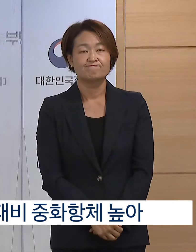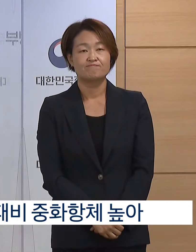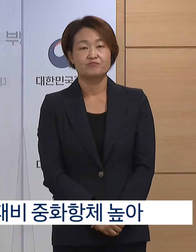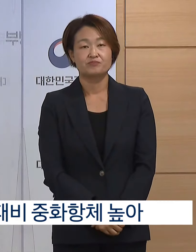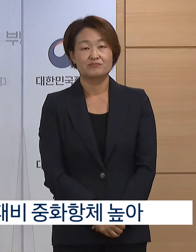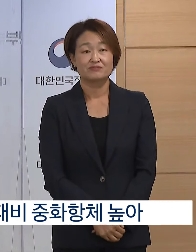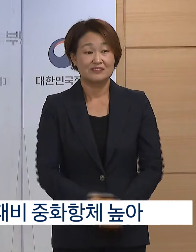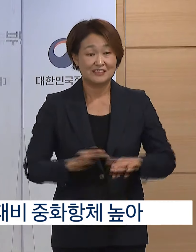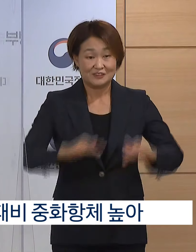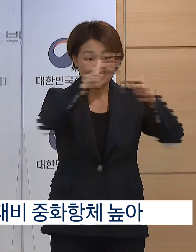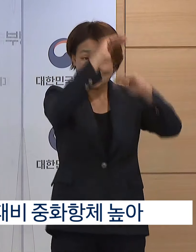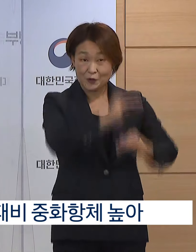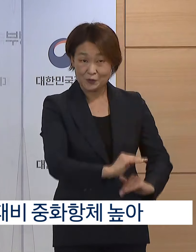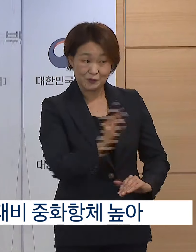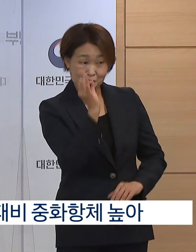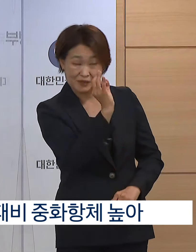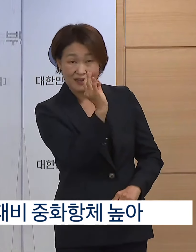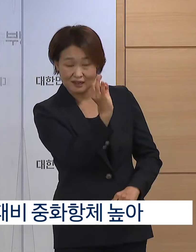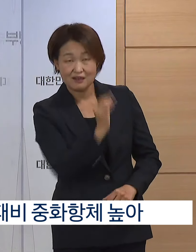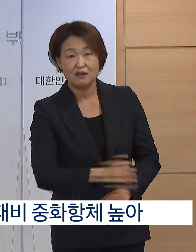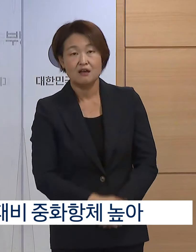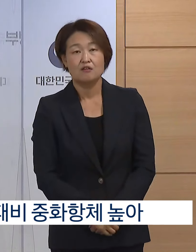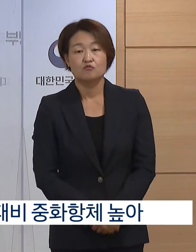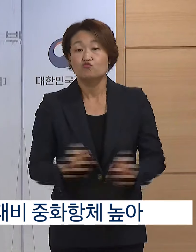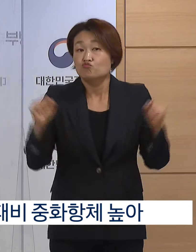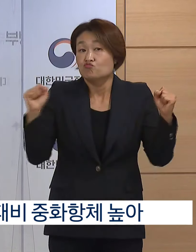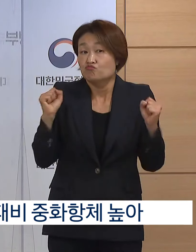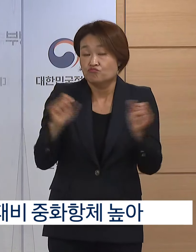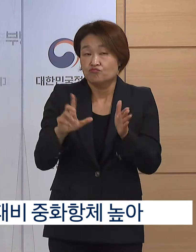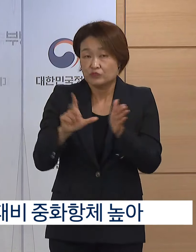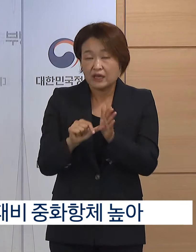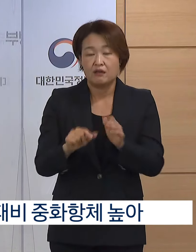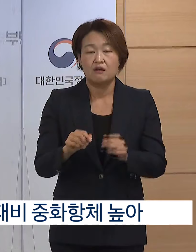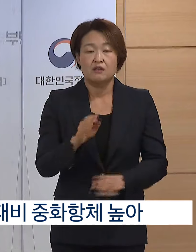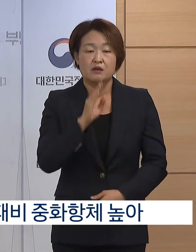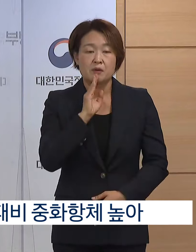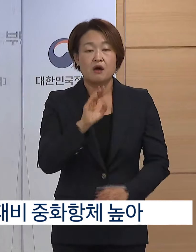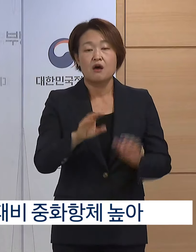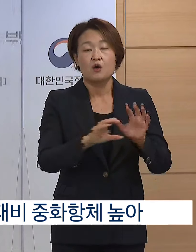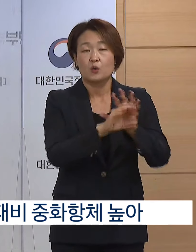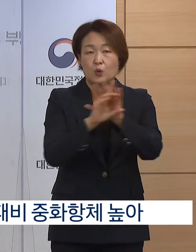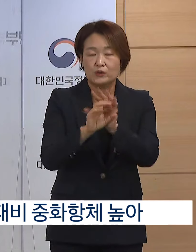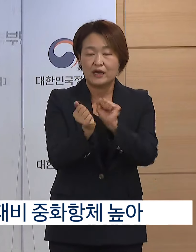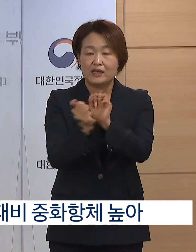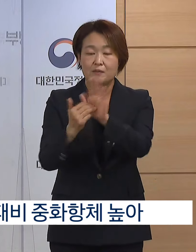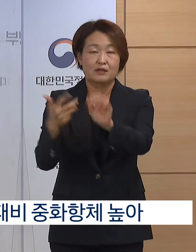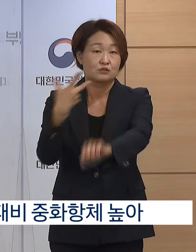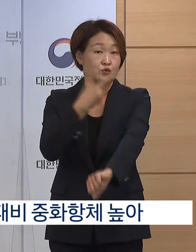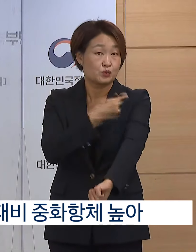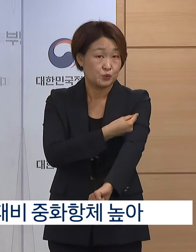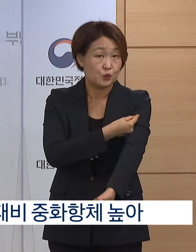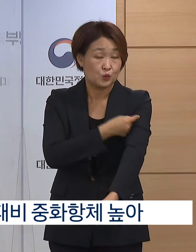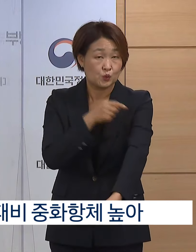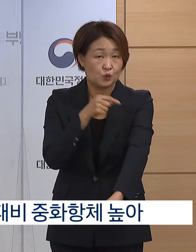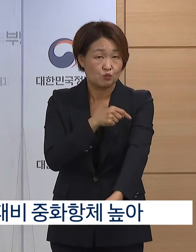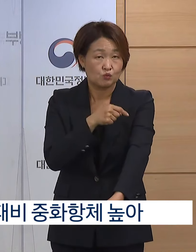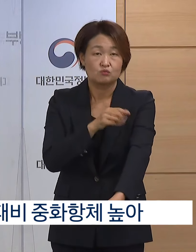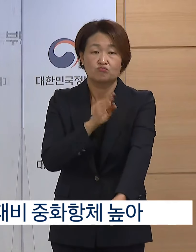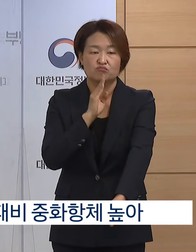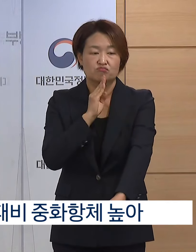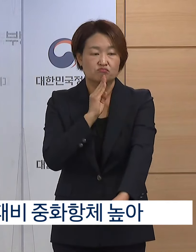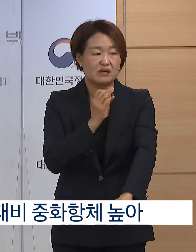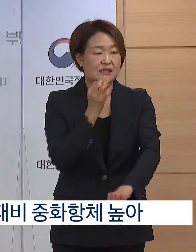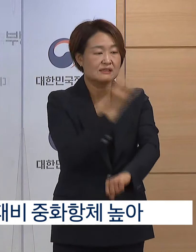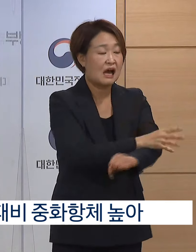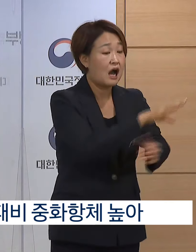이 같은 상황 진단을 토대로 동절기 코로나19 예방접종 계획은 비교적 도입 일정